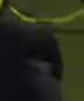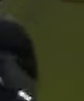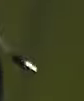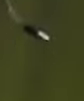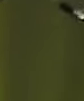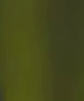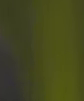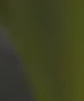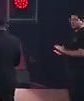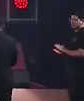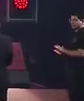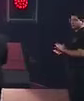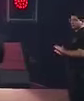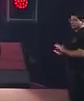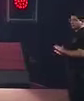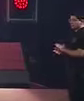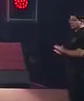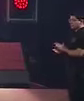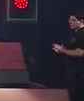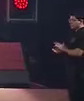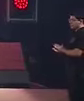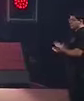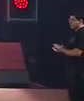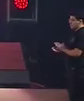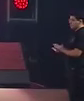que esta noche